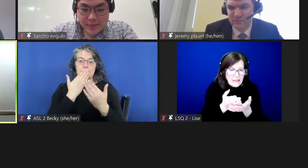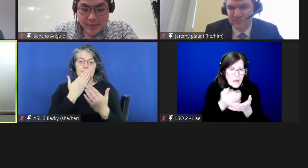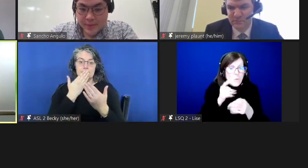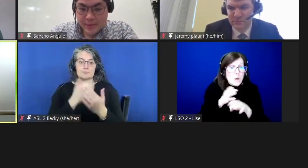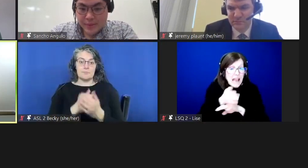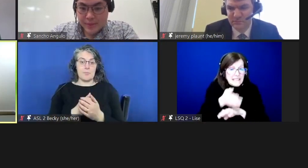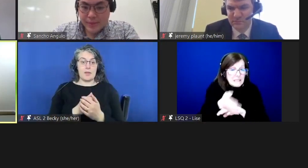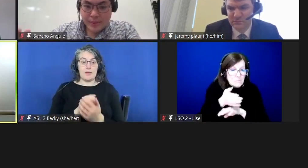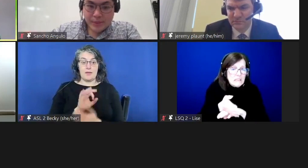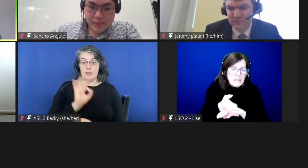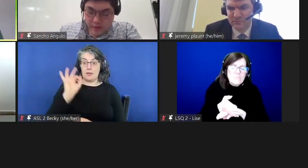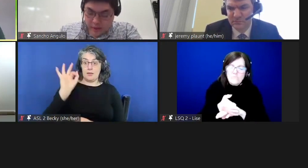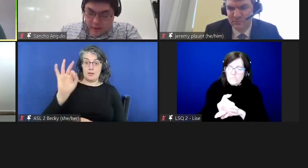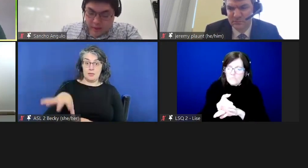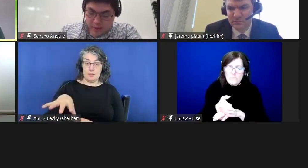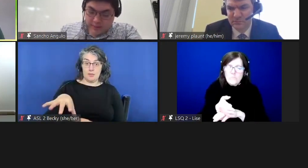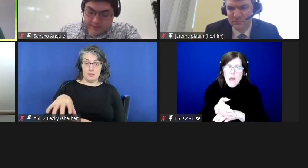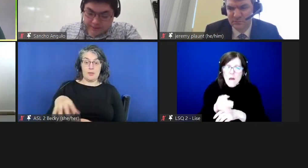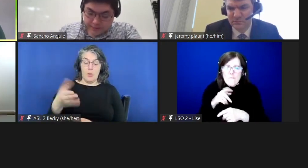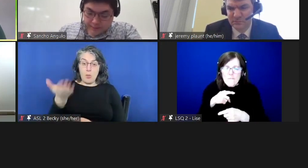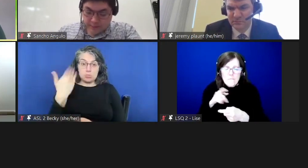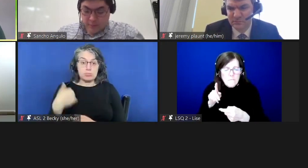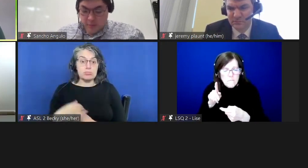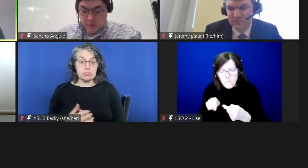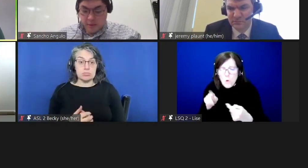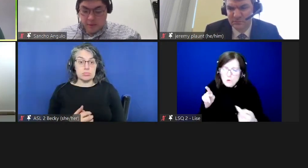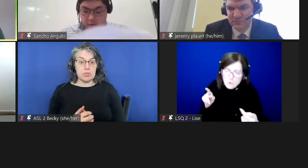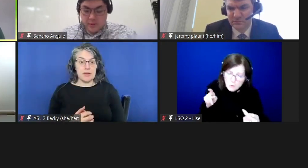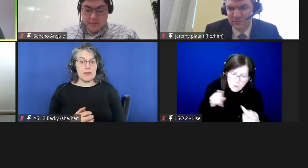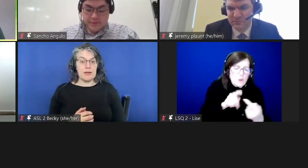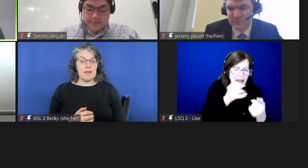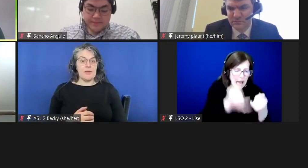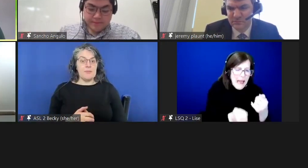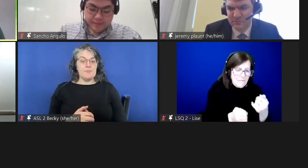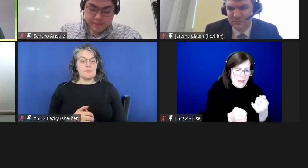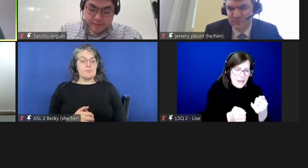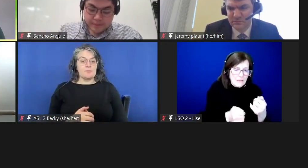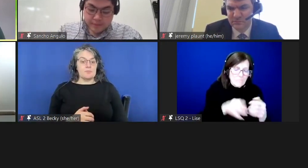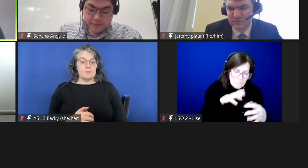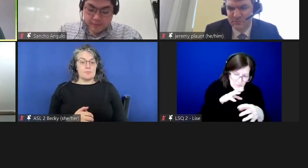Merci beaucoup, Sancho. J'aimerais intervenir pour ajouter quelque chose.